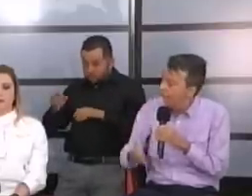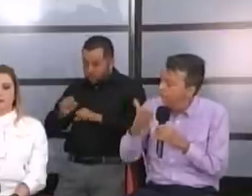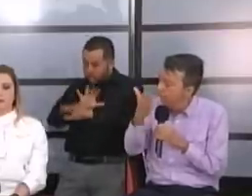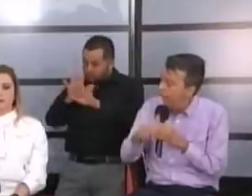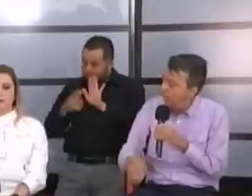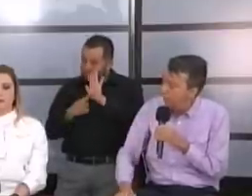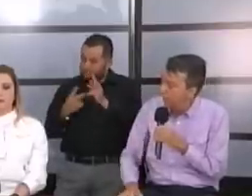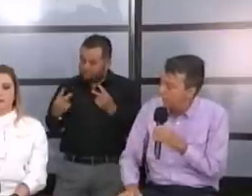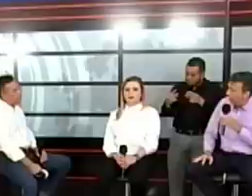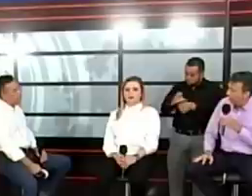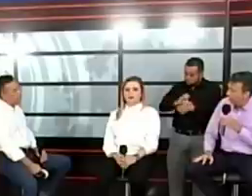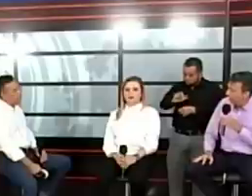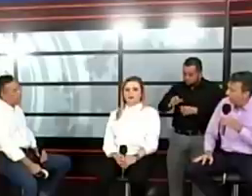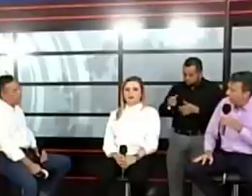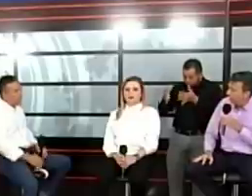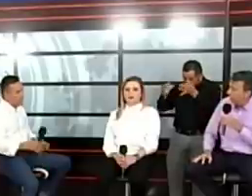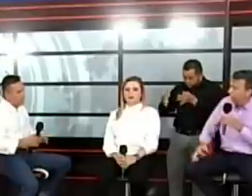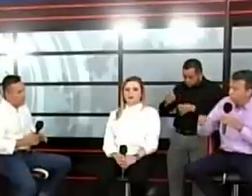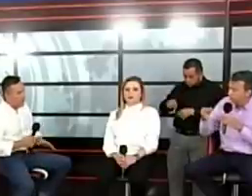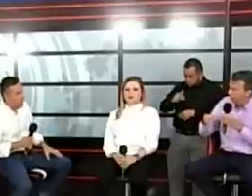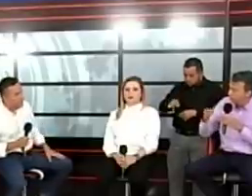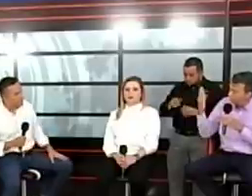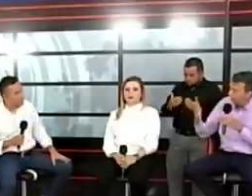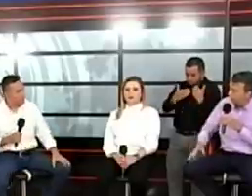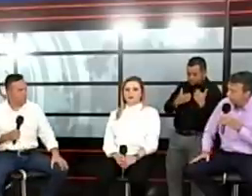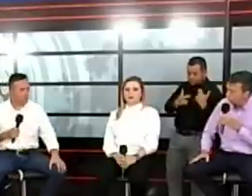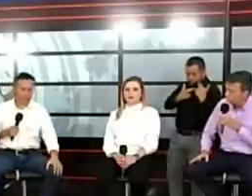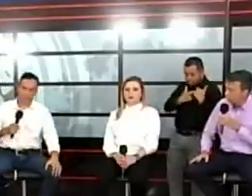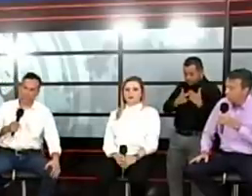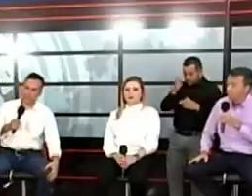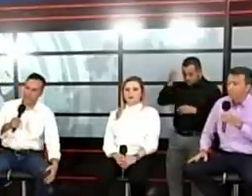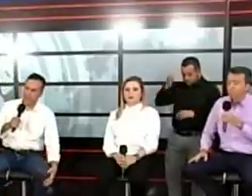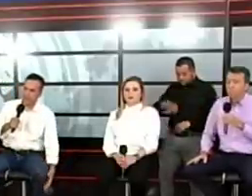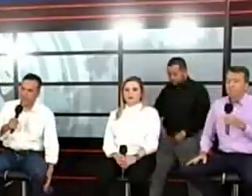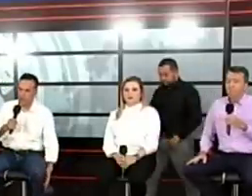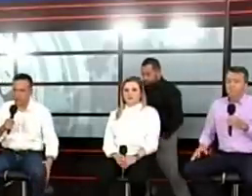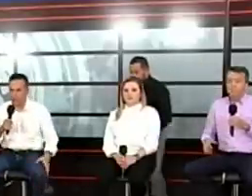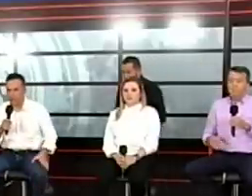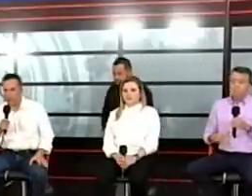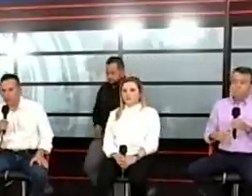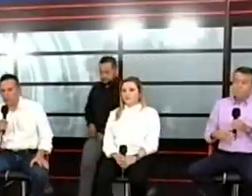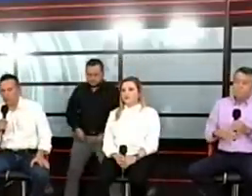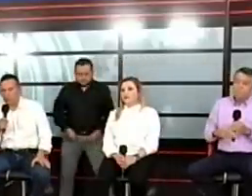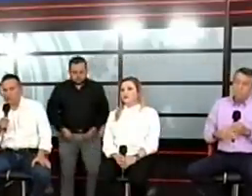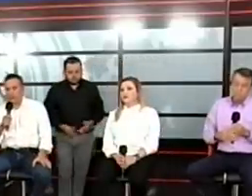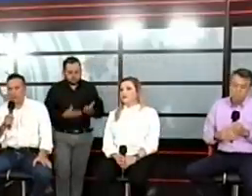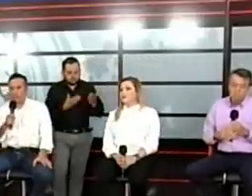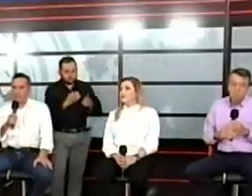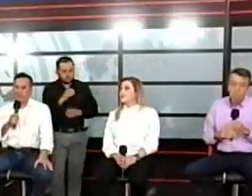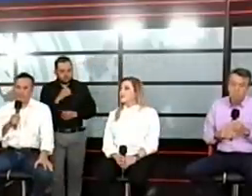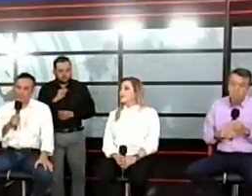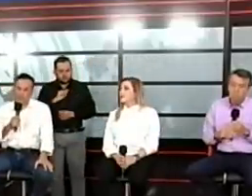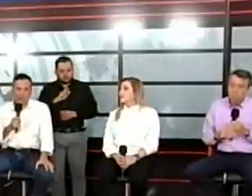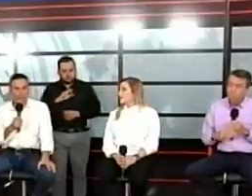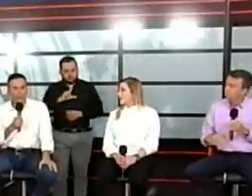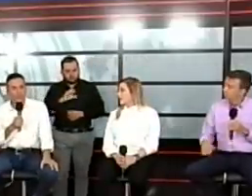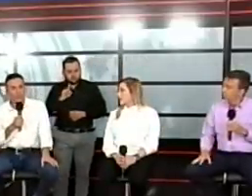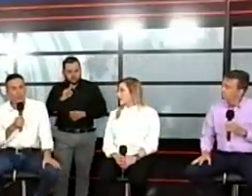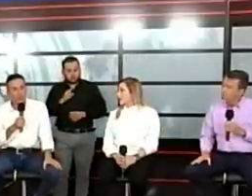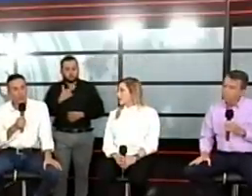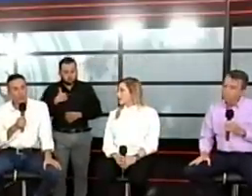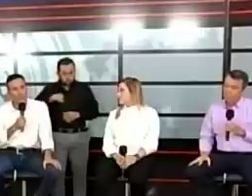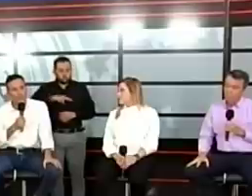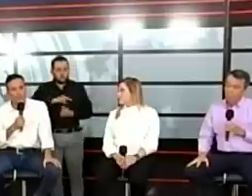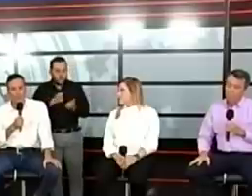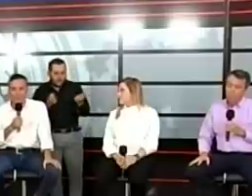cara a la ciudadanía afirmarle ese y que asume la responsabilidad hacia el futuro? Sí, mire, Carlos Alfredo, lo primero es que nosotros apoyamos